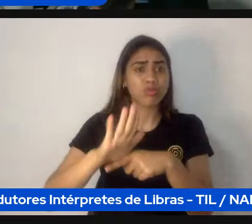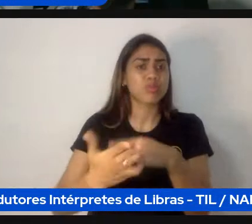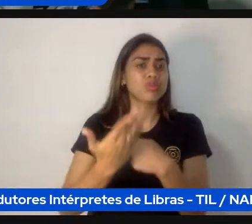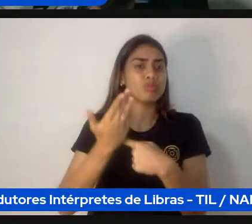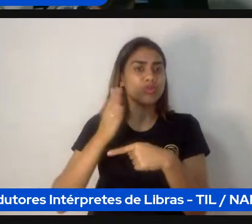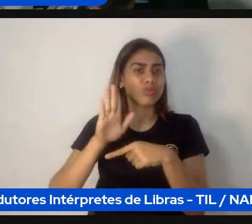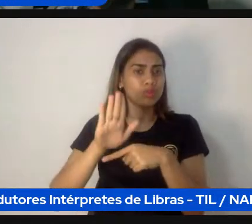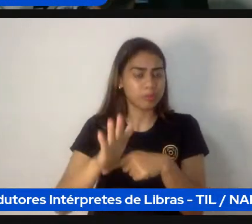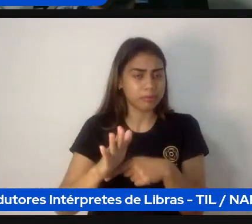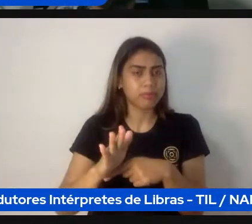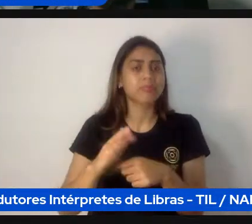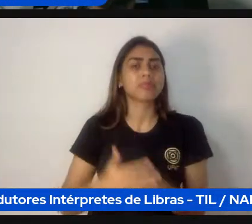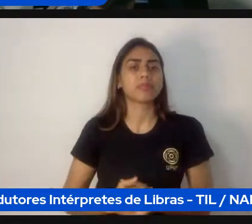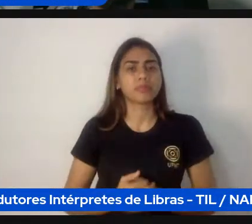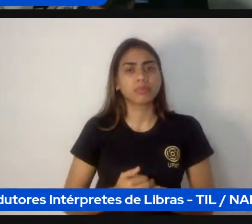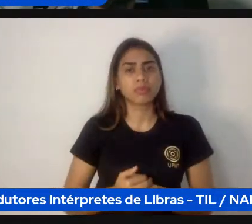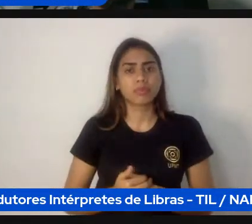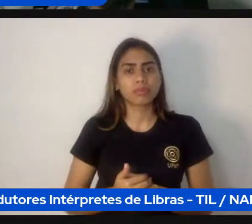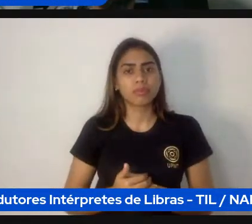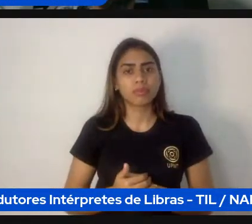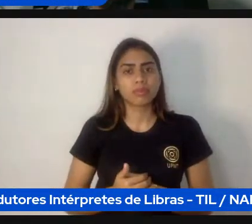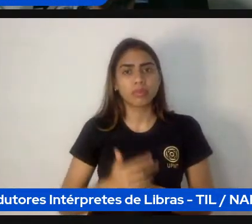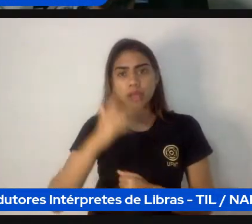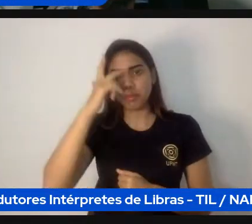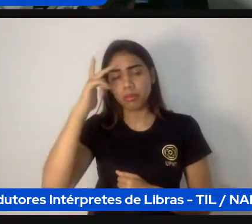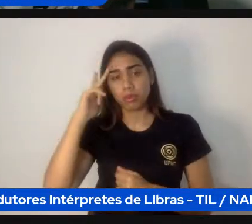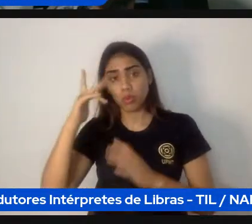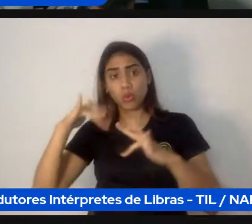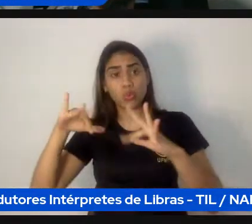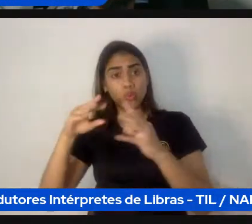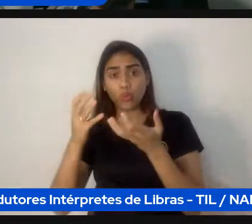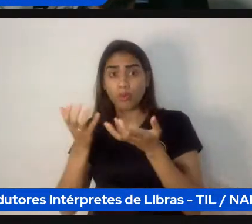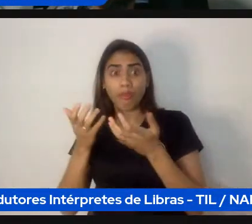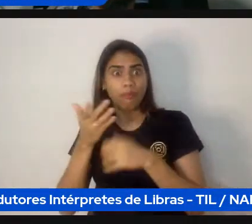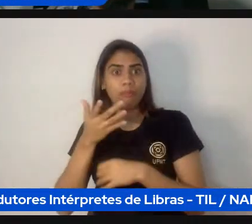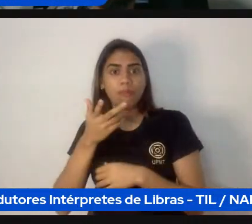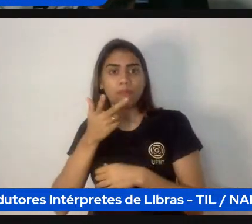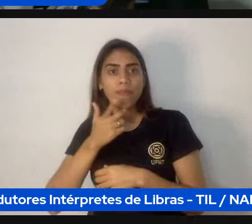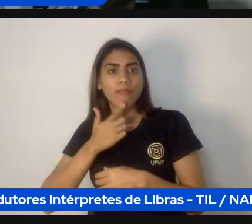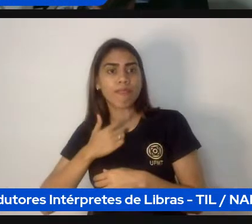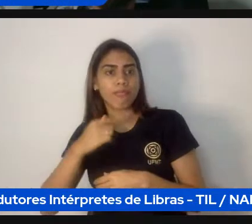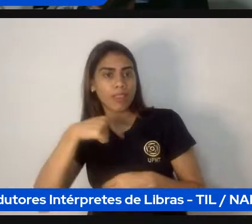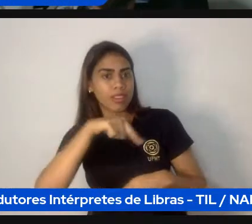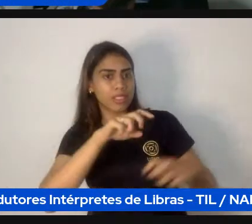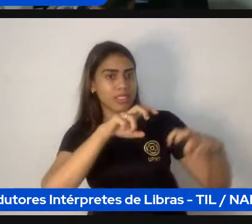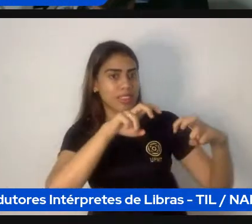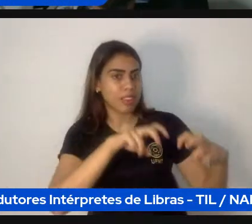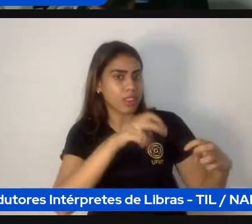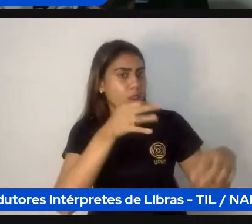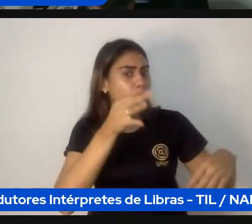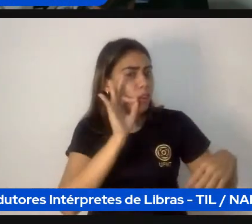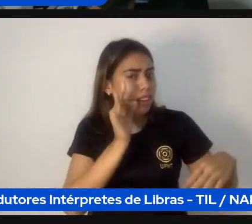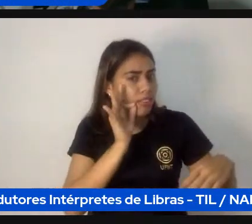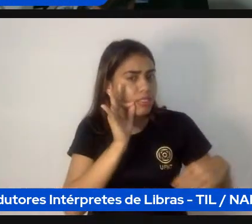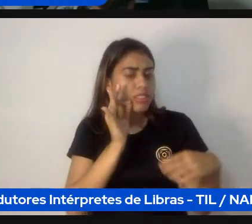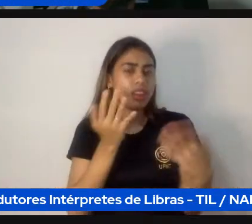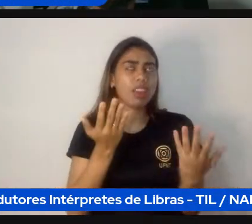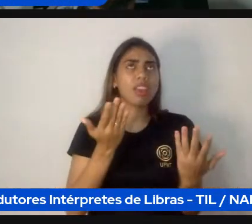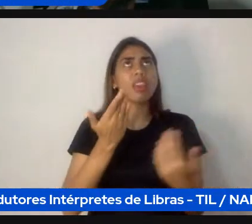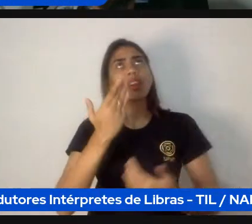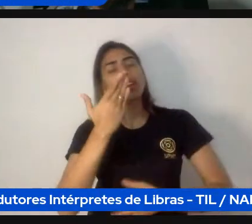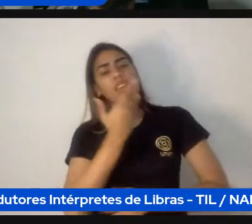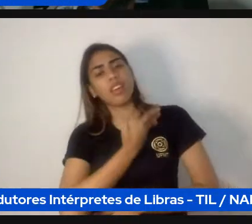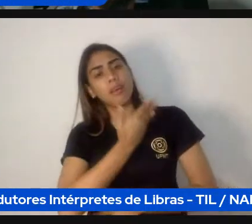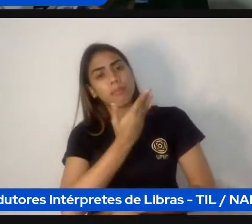em diferentes momentos, e o quanto todos querem ir para a cantina, e o quanto todos querem conversar e ser amigos e fazer infinitas trocas